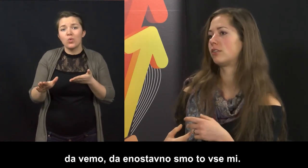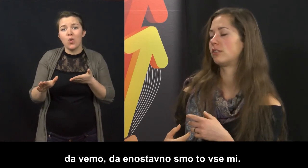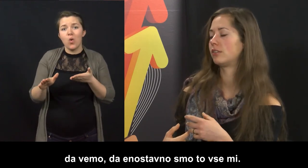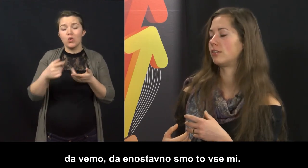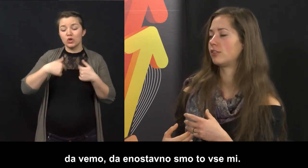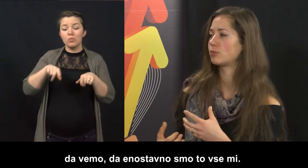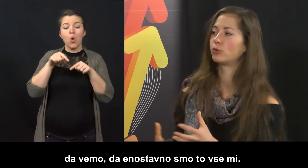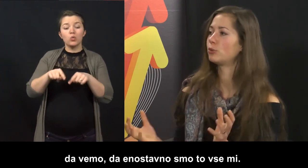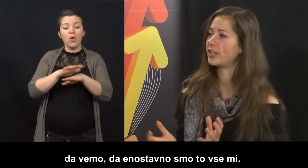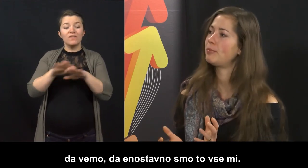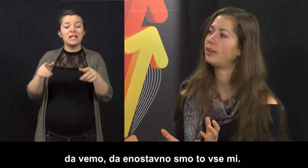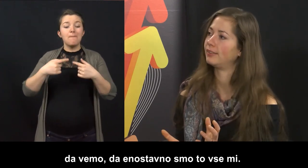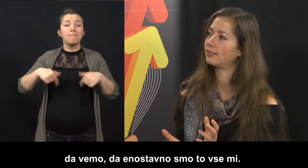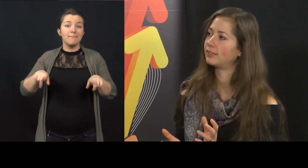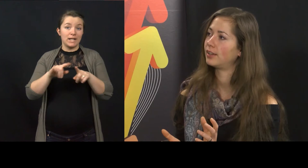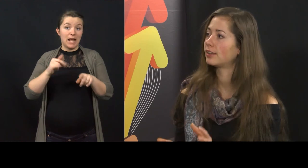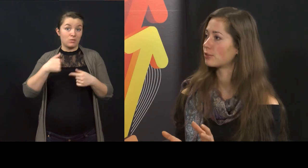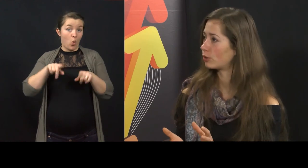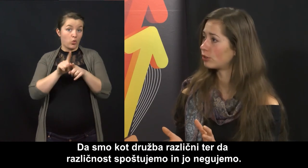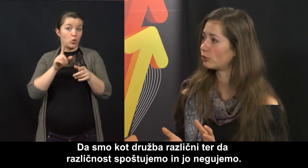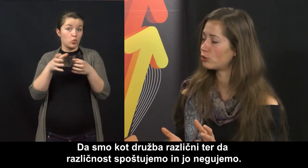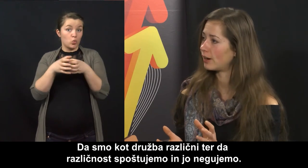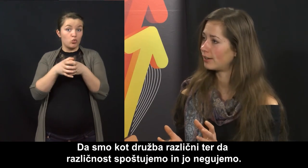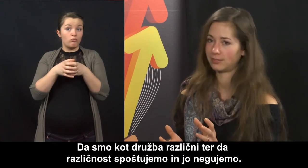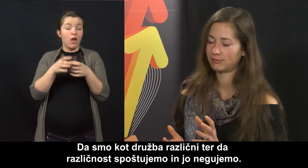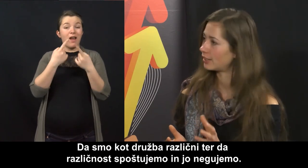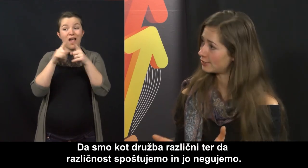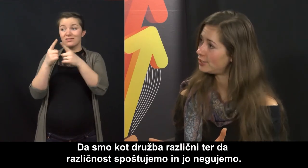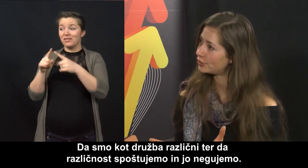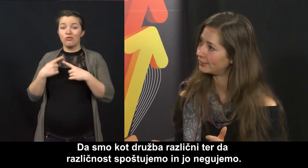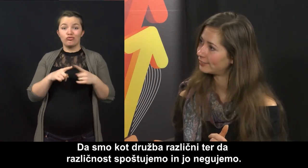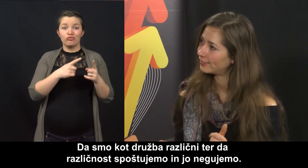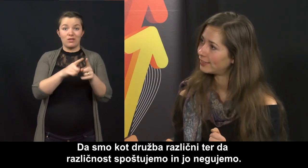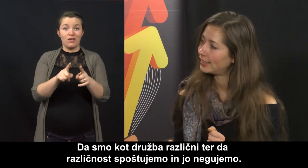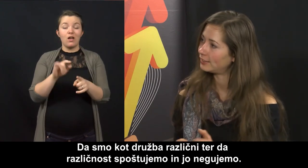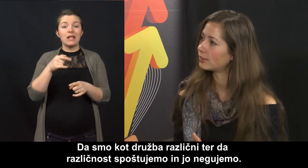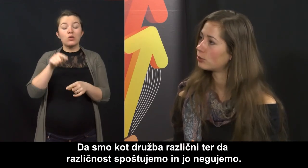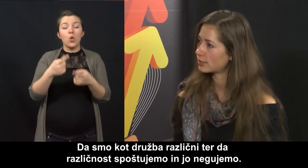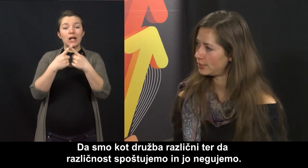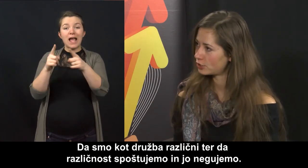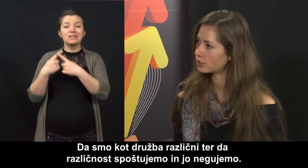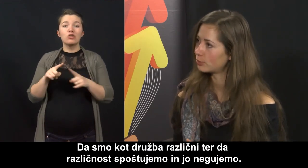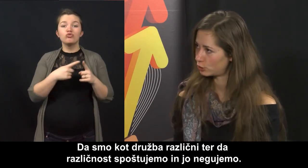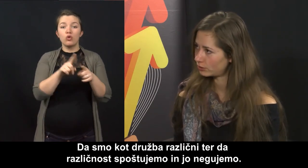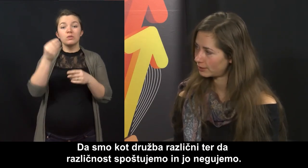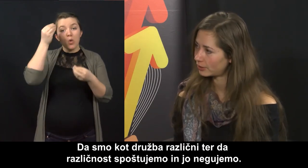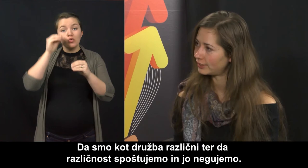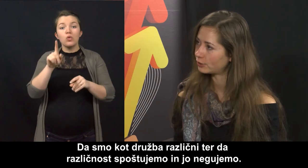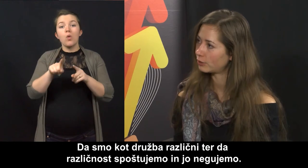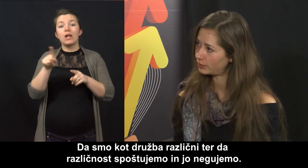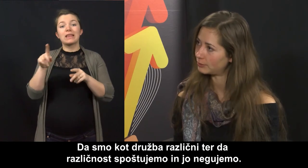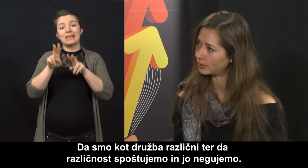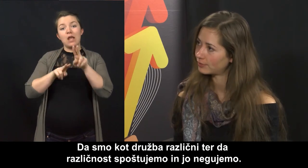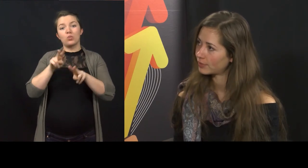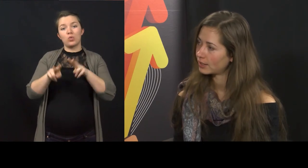enostavno smo to vse mi, da smo kot družba različni in da to različnost spoštujemo in